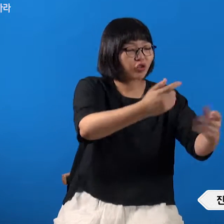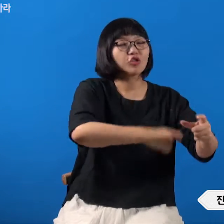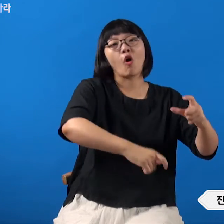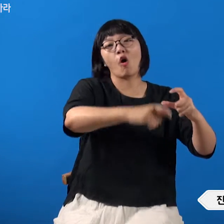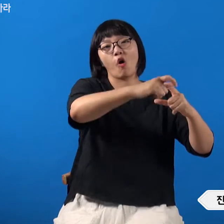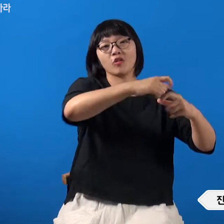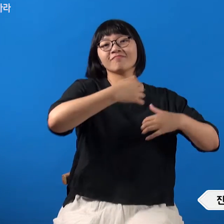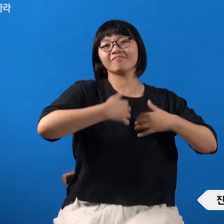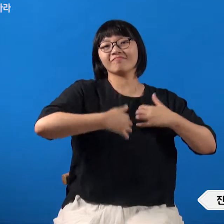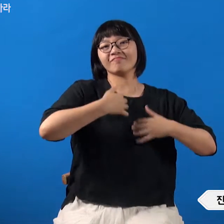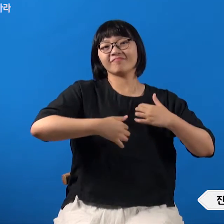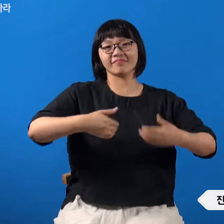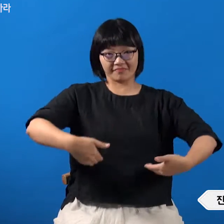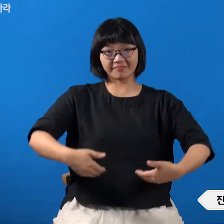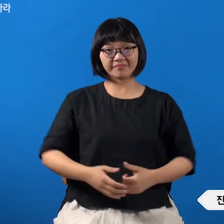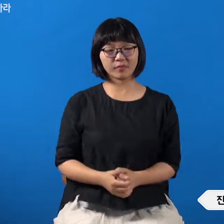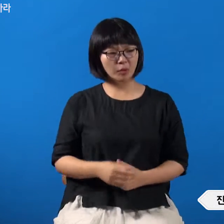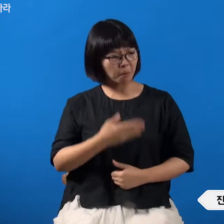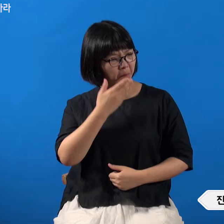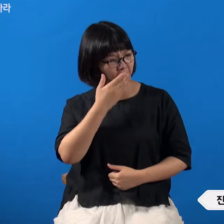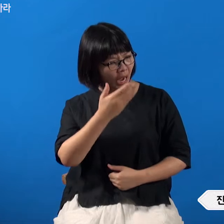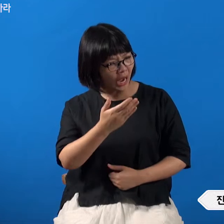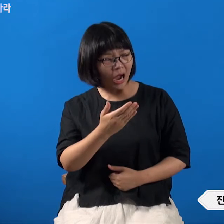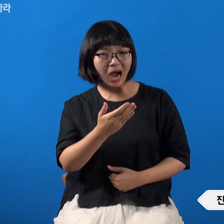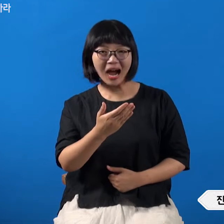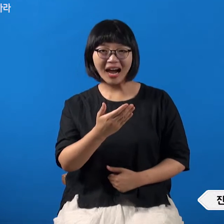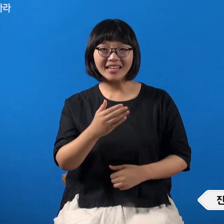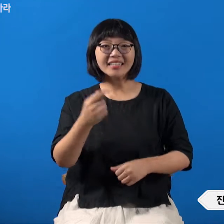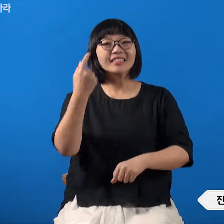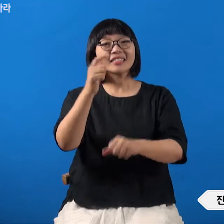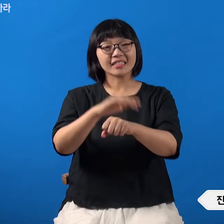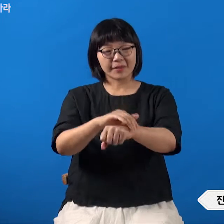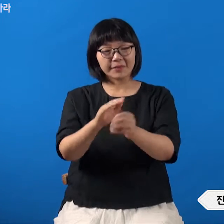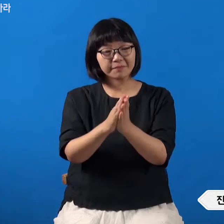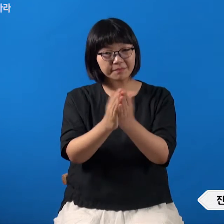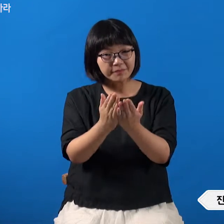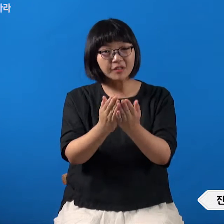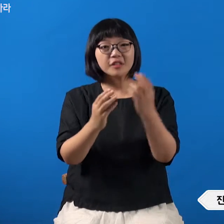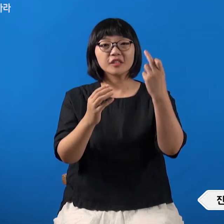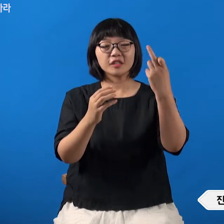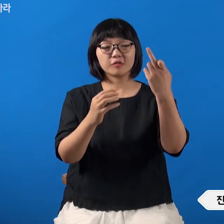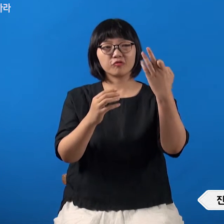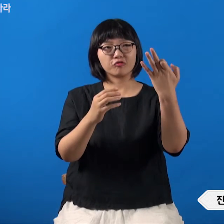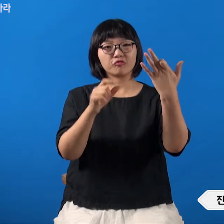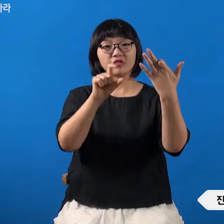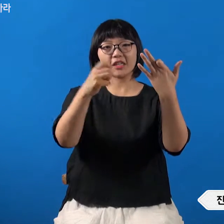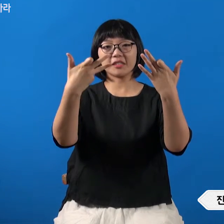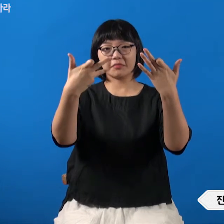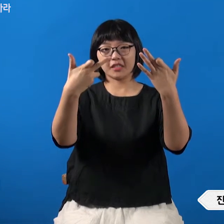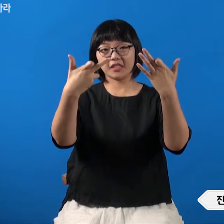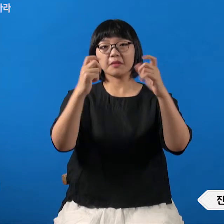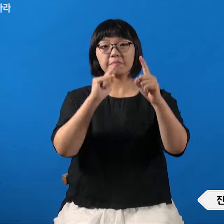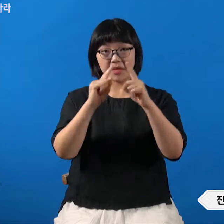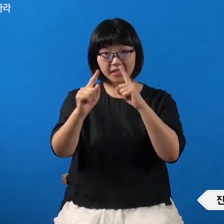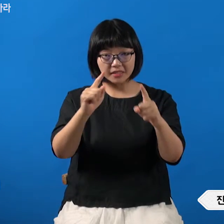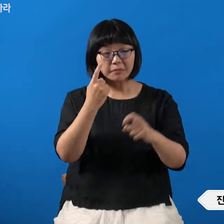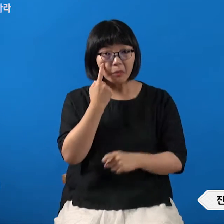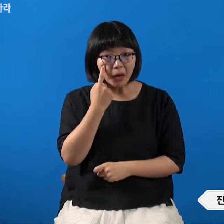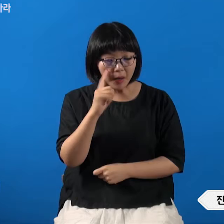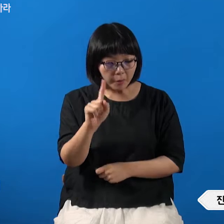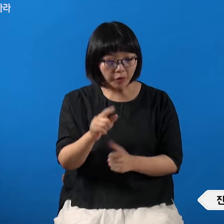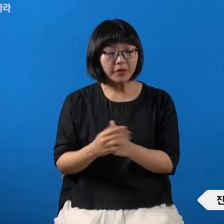수 있을까요? 성경은 잠언 19장 17절에서 이렇게 설명하고 있습니다. 한번